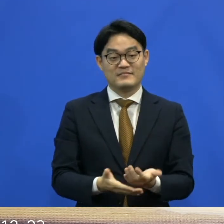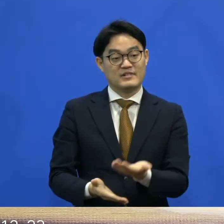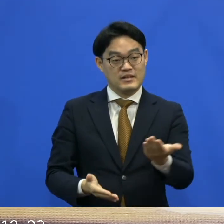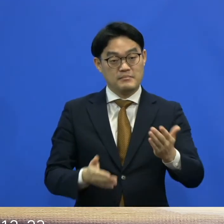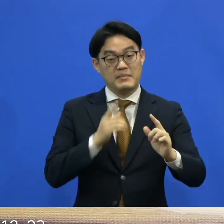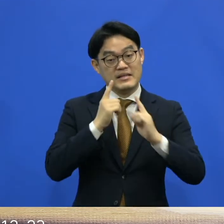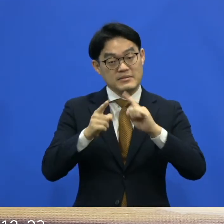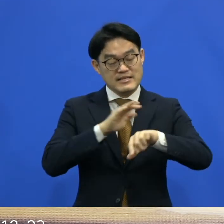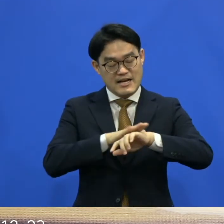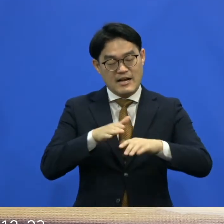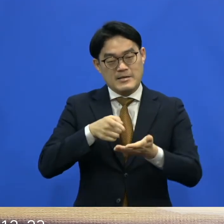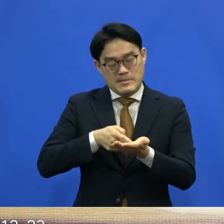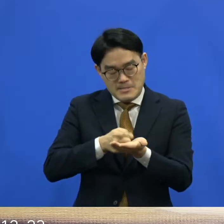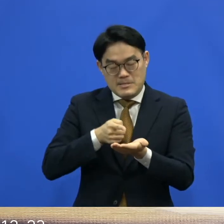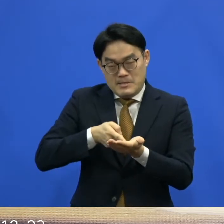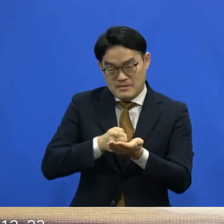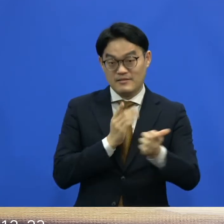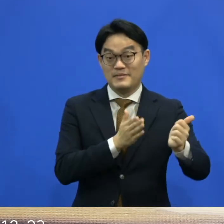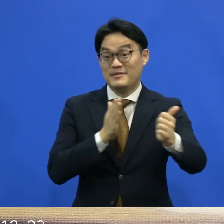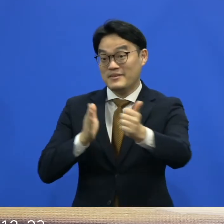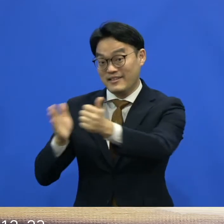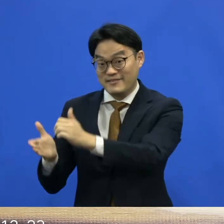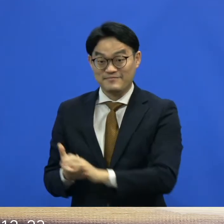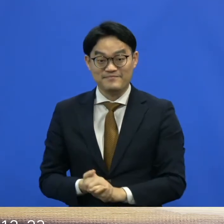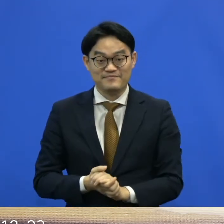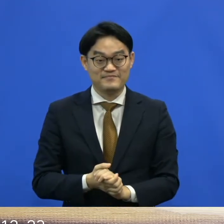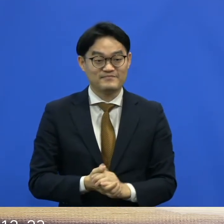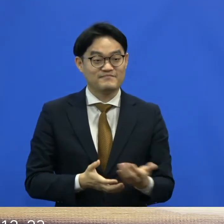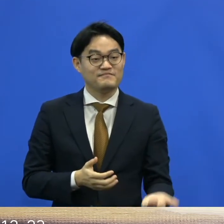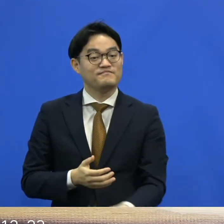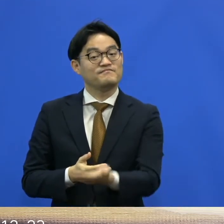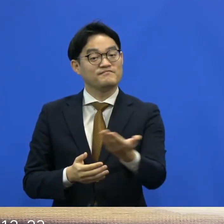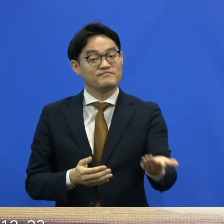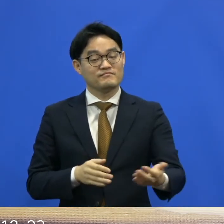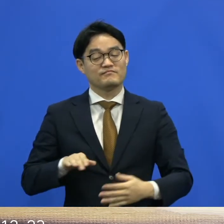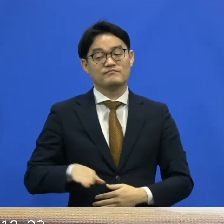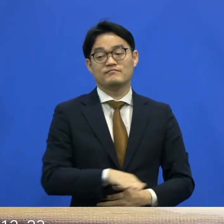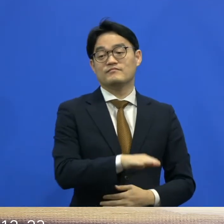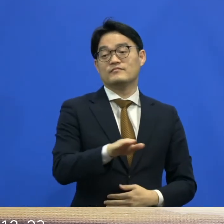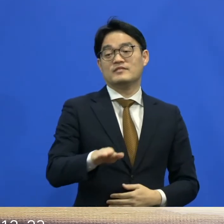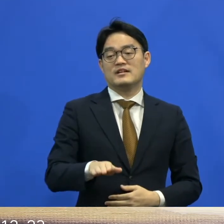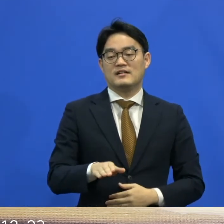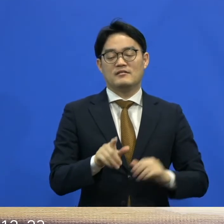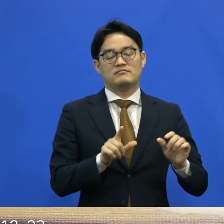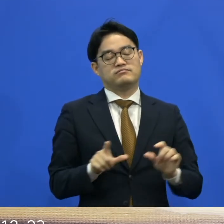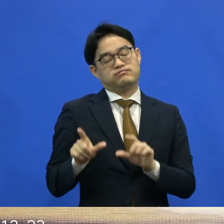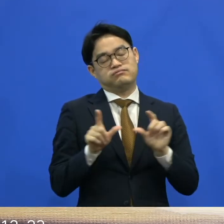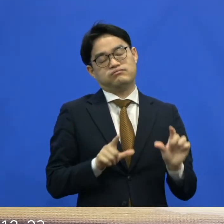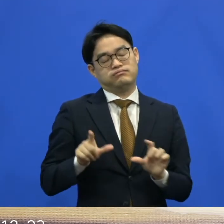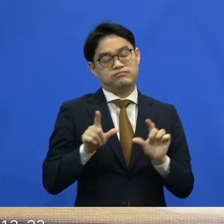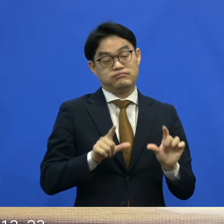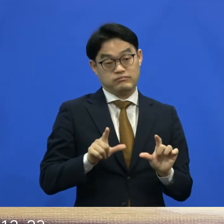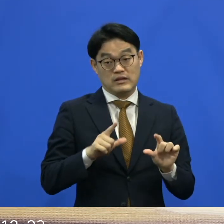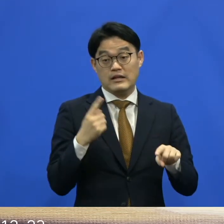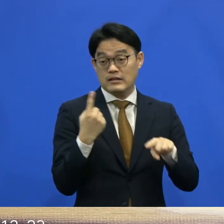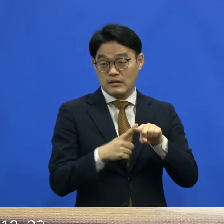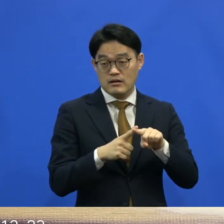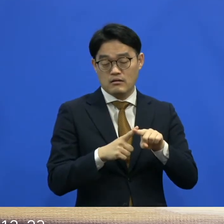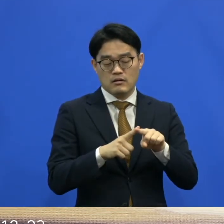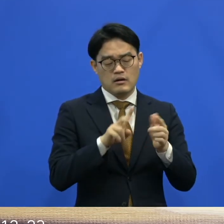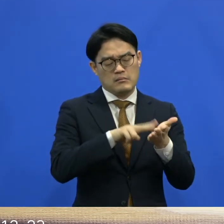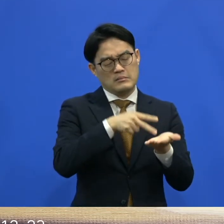되겠습니다. 자, 인생을 살아갈 때 우리를 넘어뜨리는 게 크게 두 가지죠. 하나는 시련,